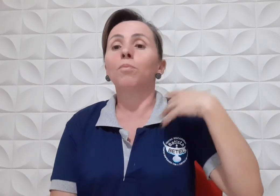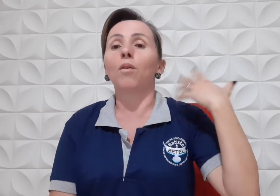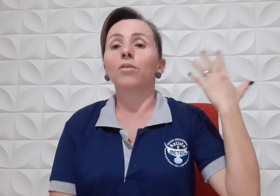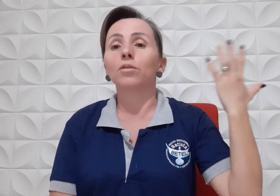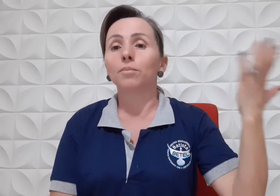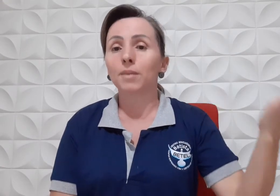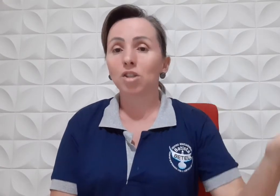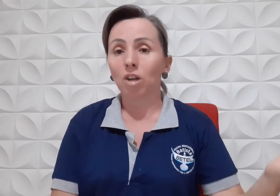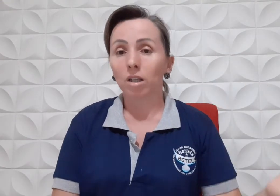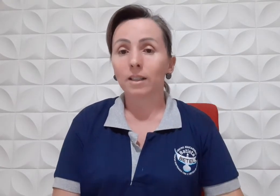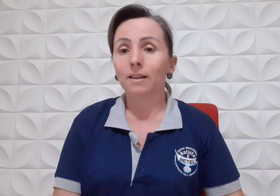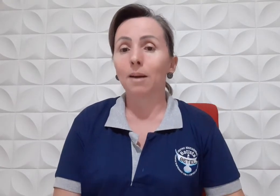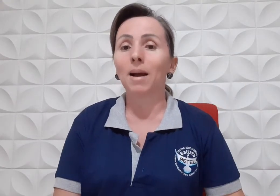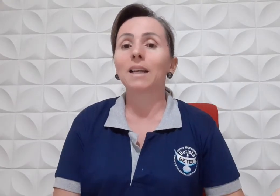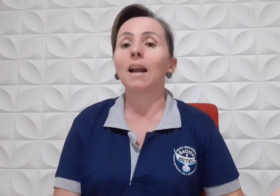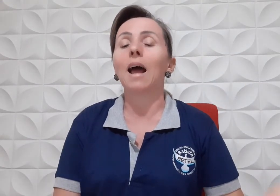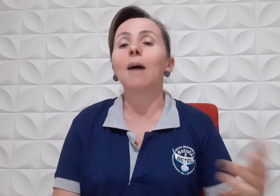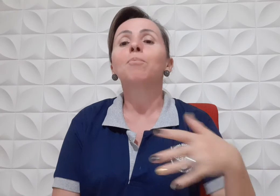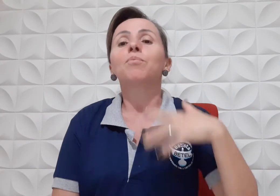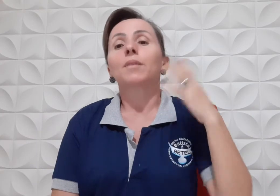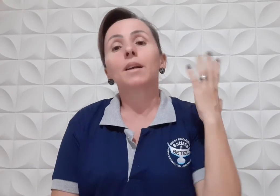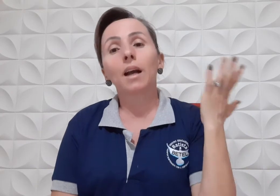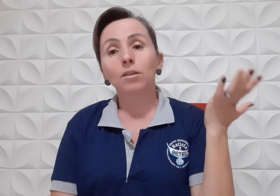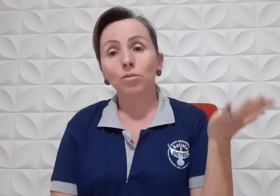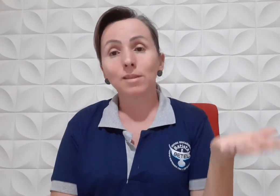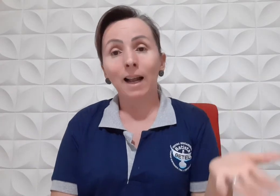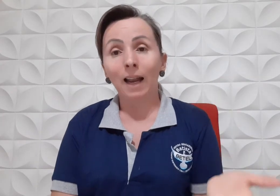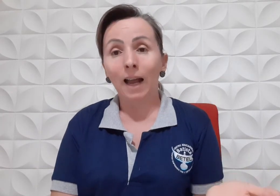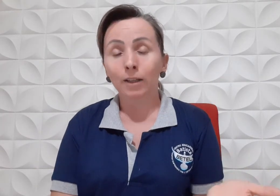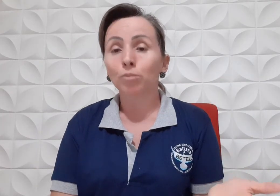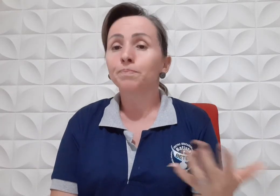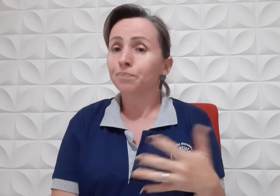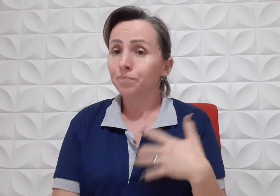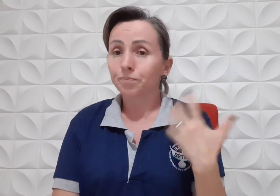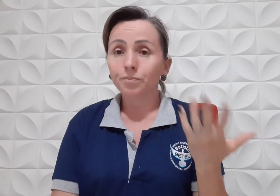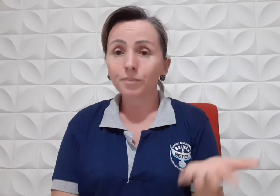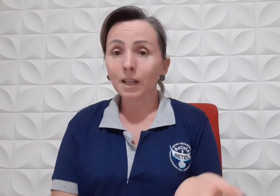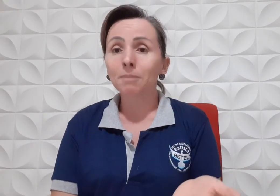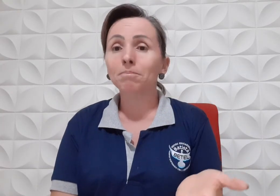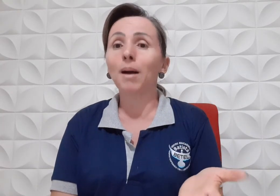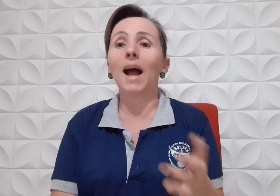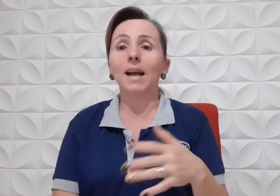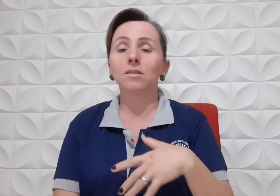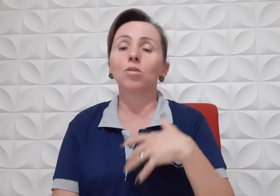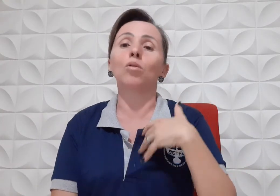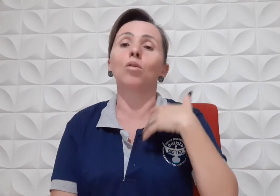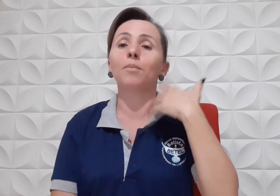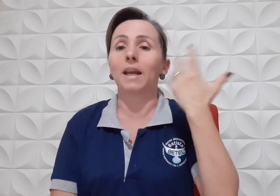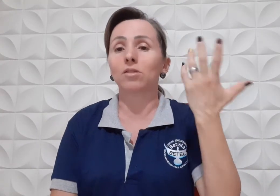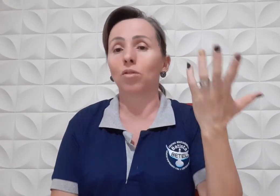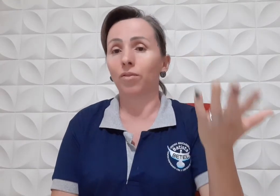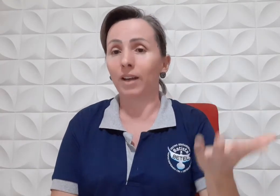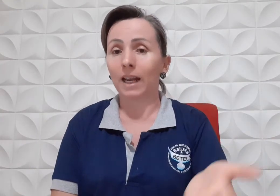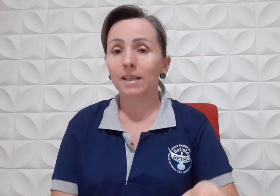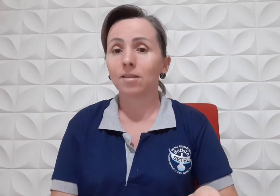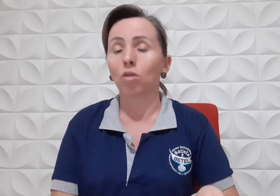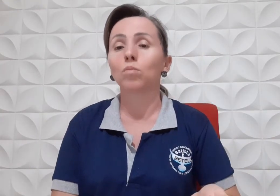povo mexicano que trabalha lá ganha um salário básico, o México oferece